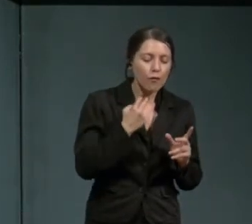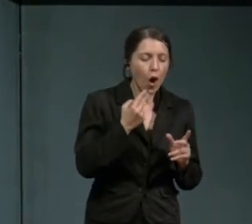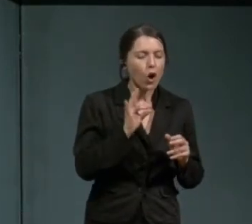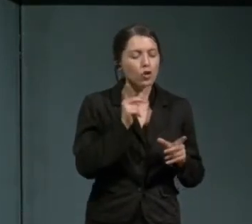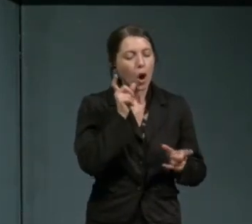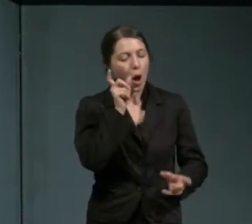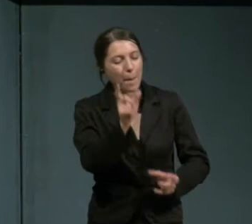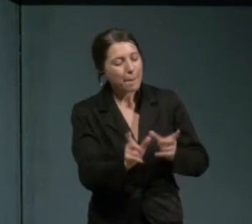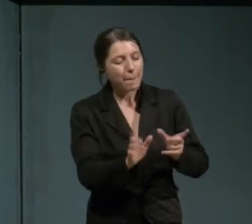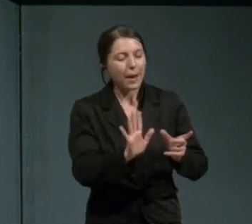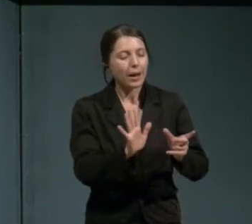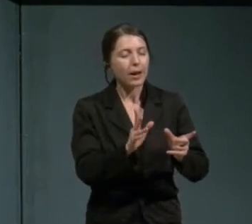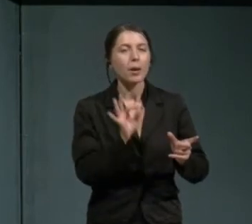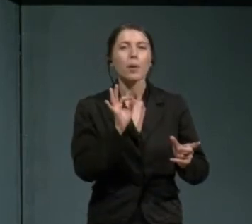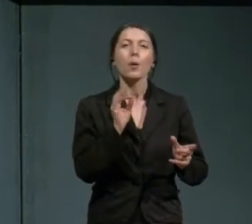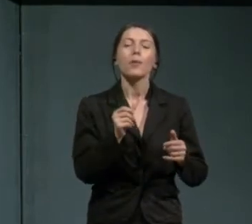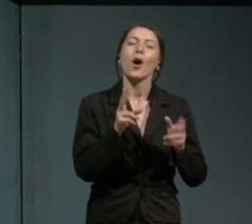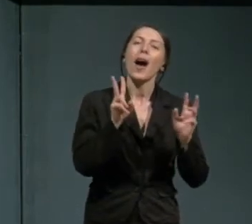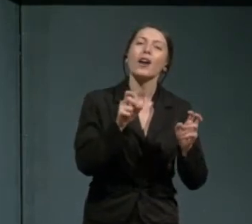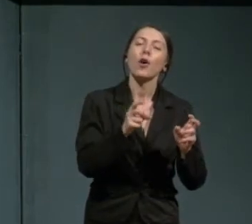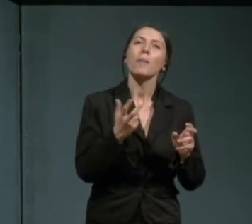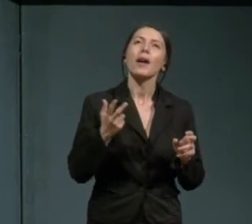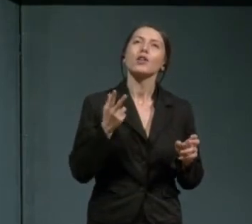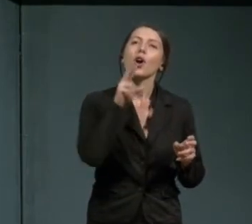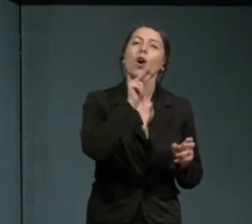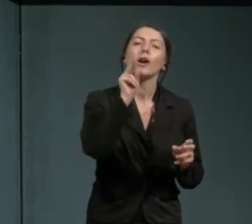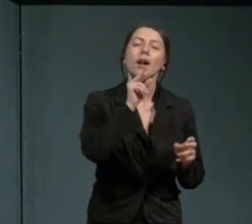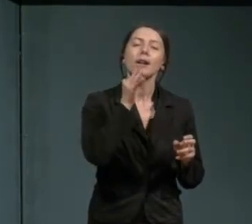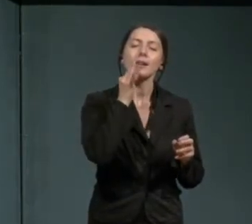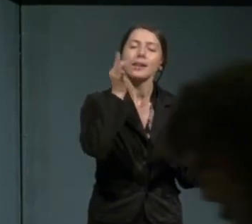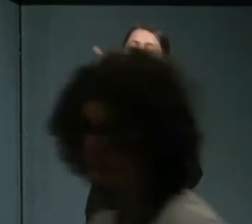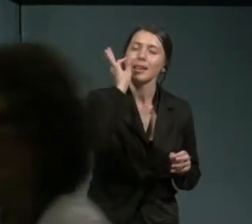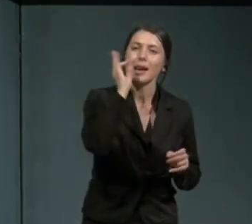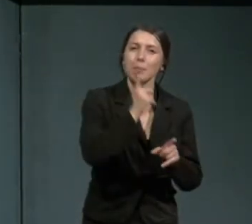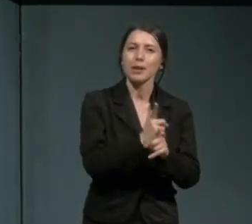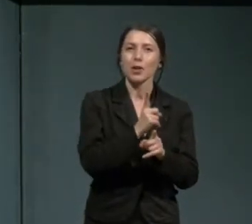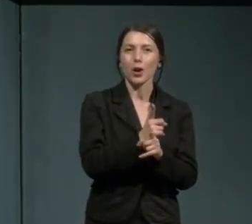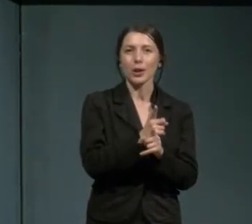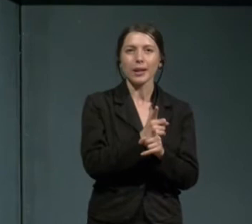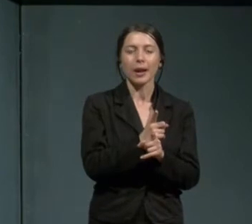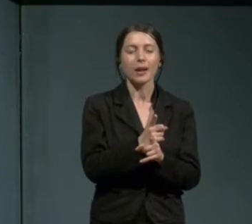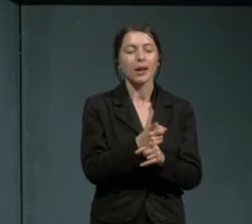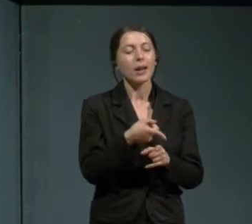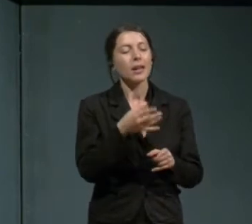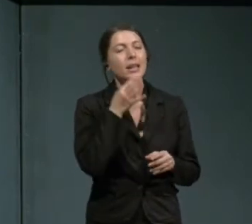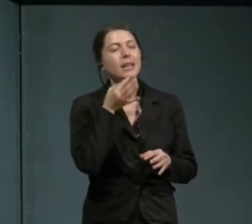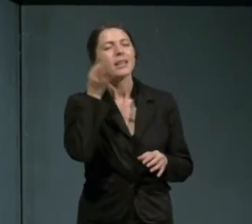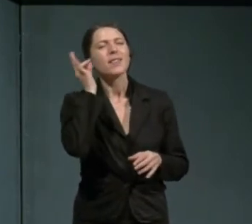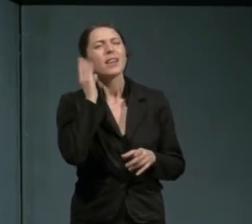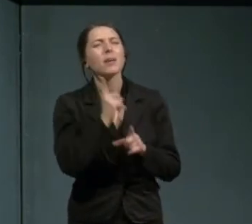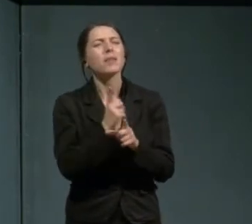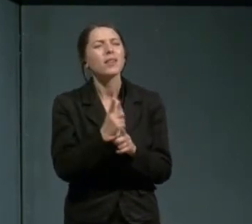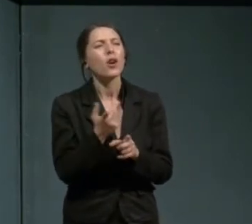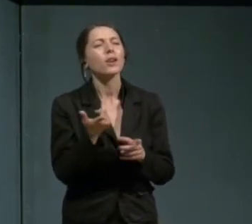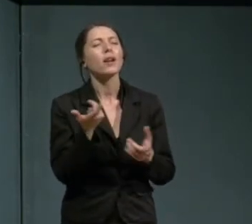la questione l'oralità richiede molta precisione richiede precisione perché